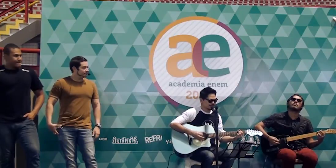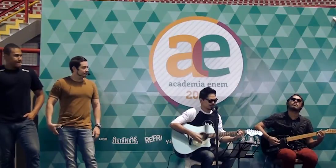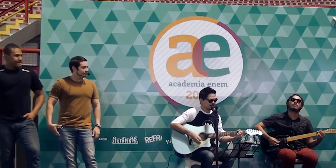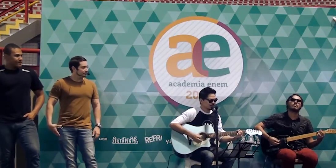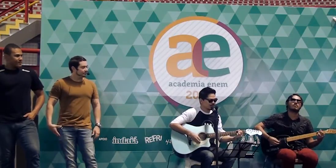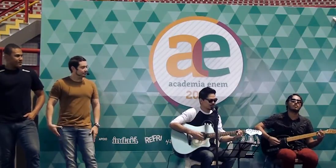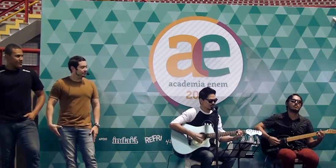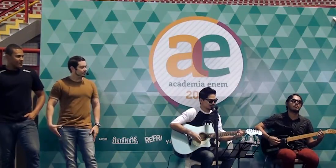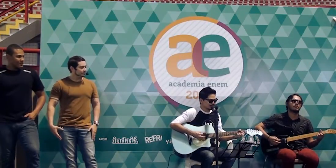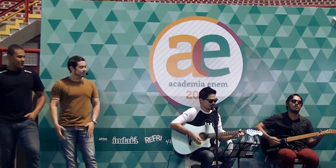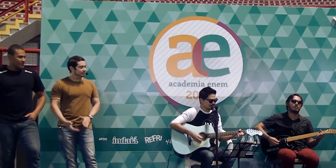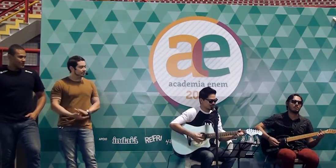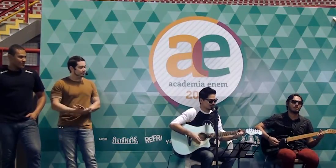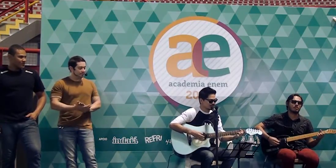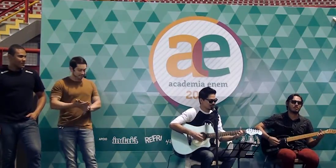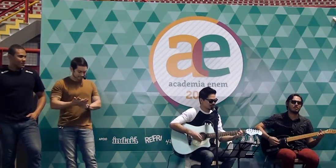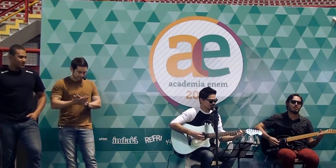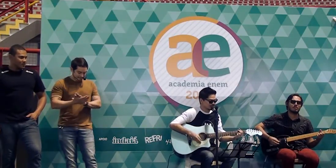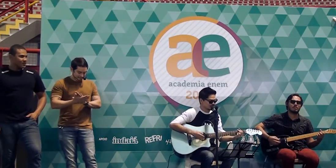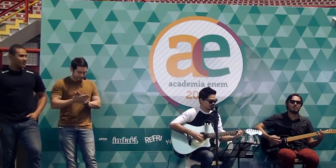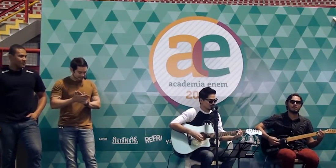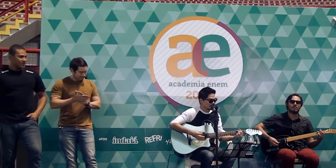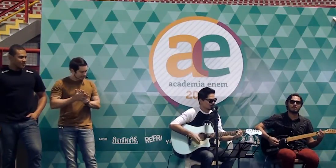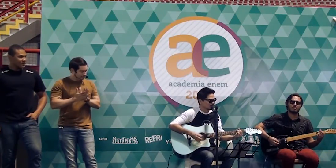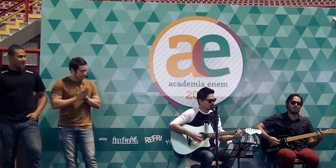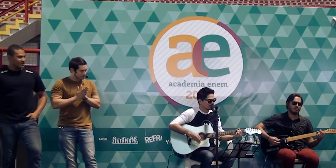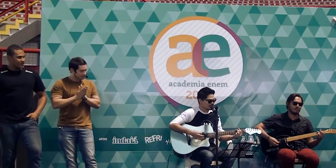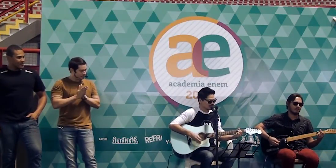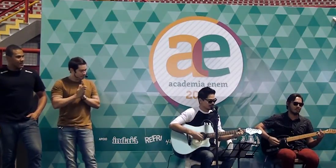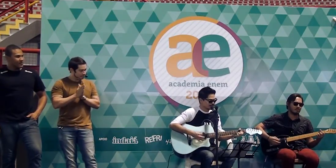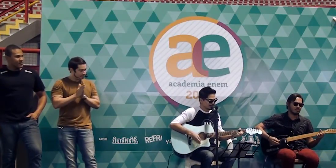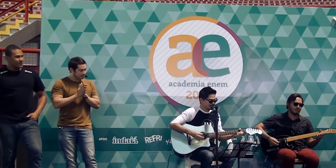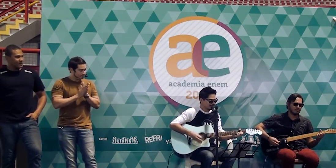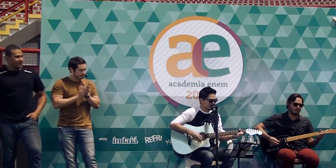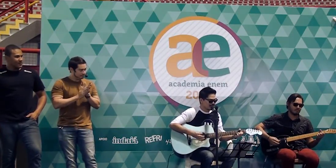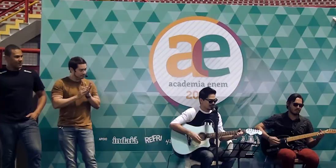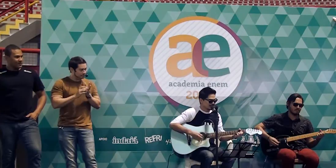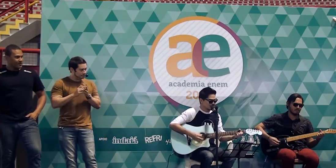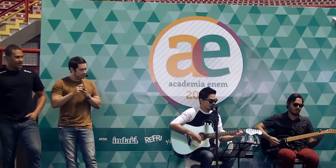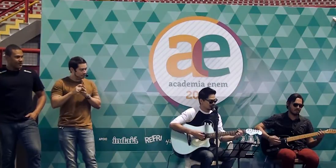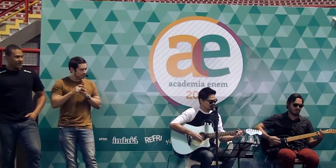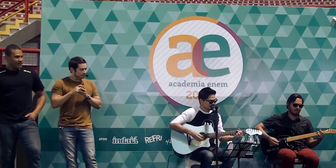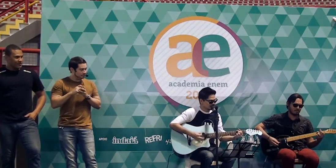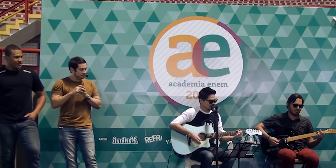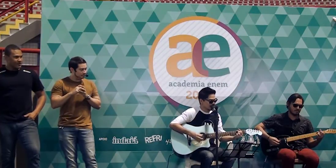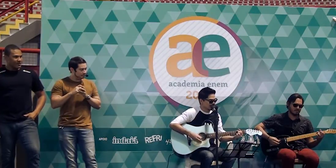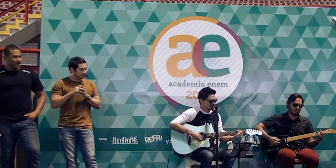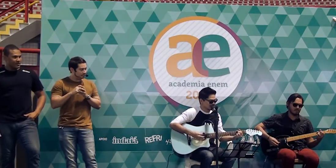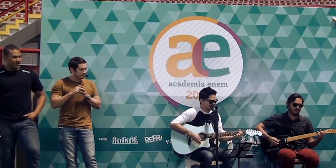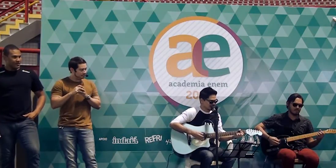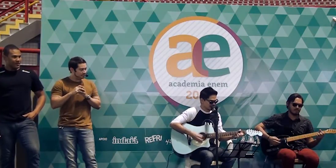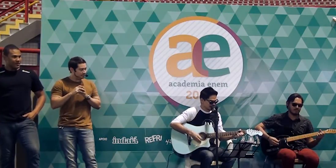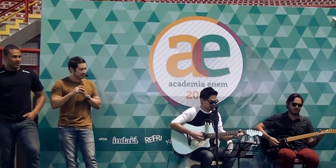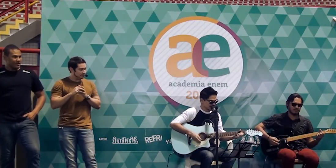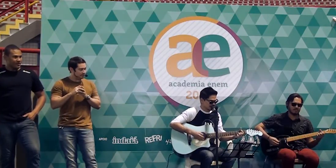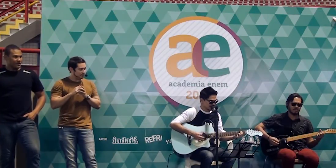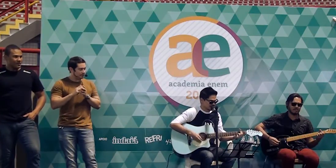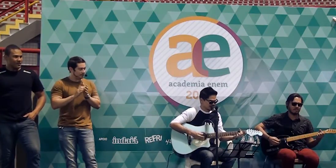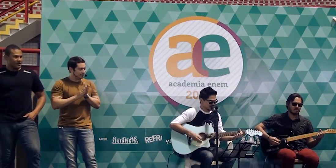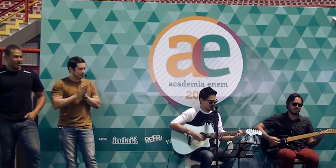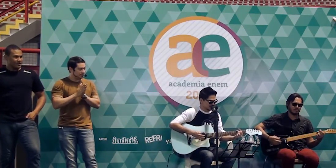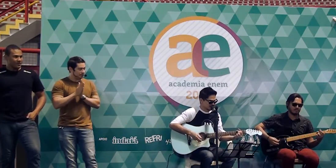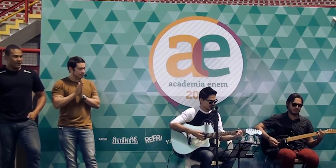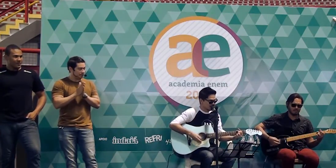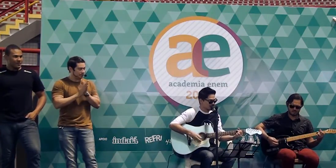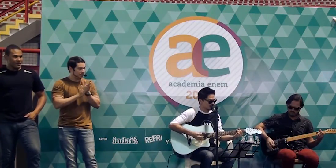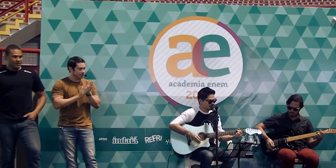Tinha medo tal João de Santo Cristo, era o que todos diziam quando ele se perdeu. Deixou pra trás todo o marasmo da fazenda, só pra sentir